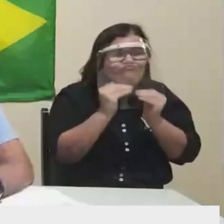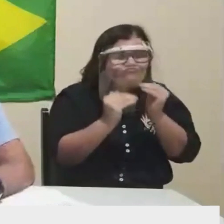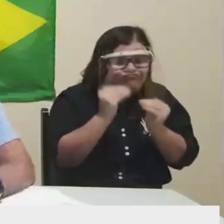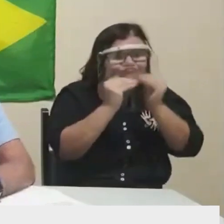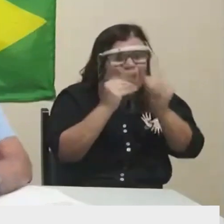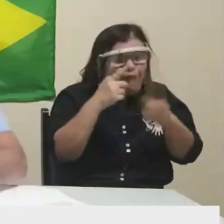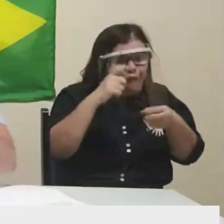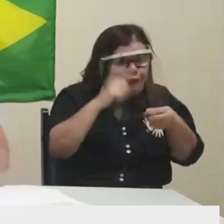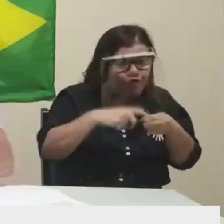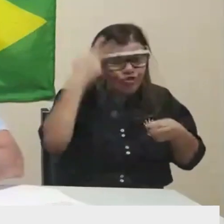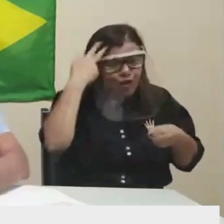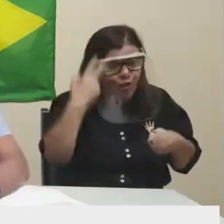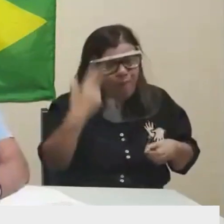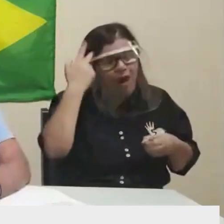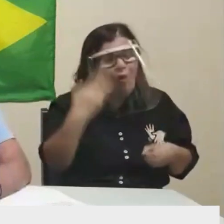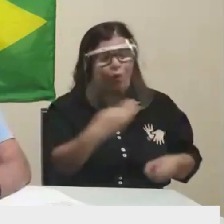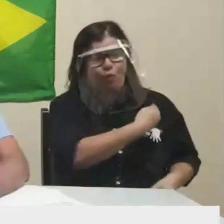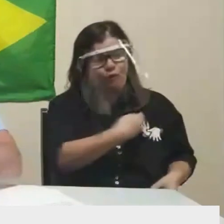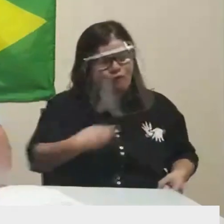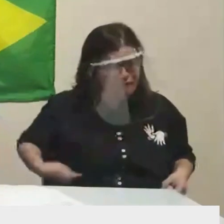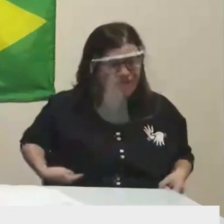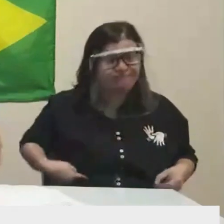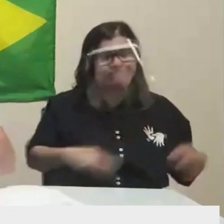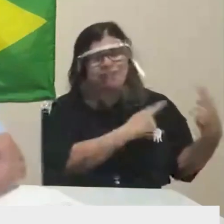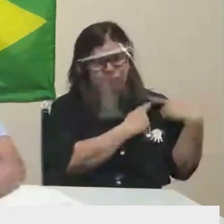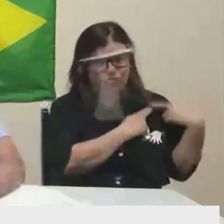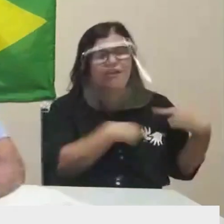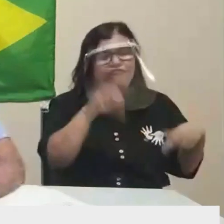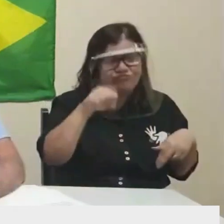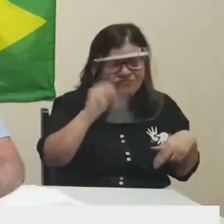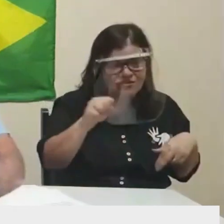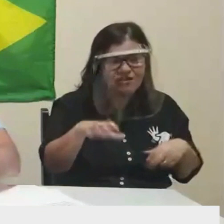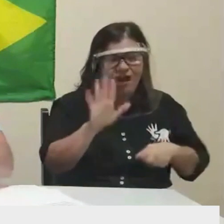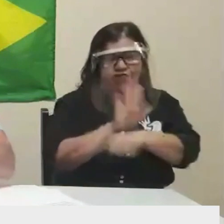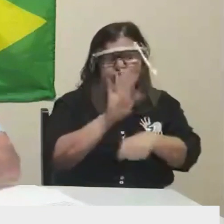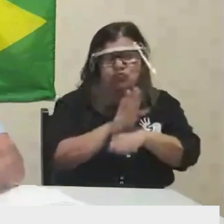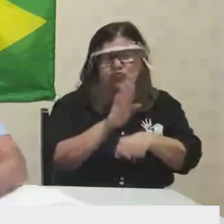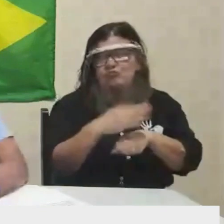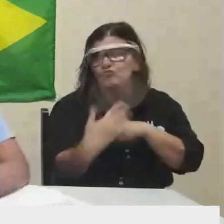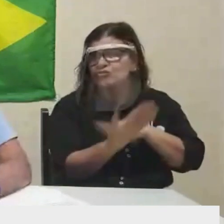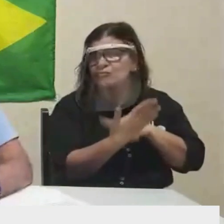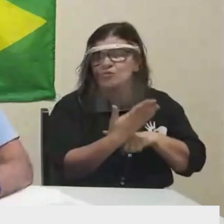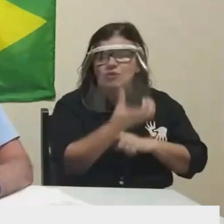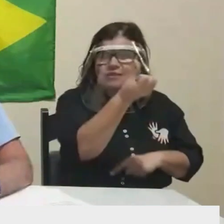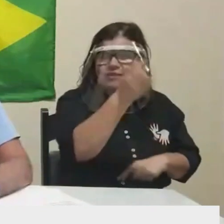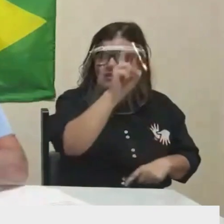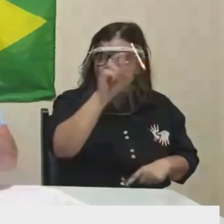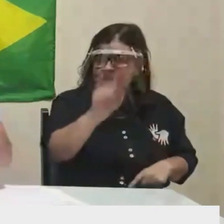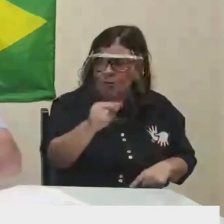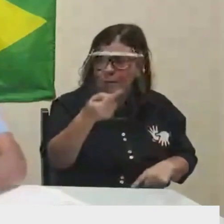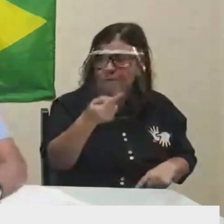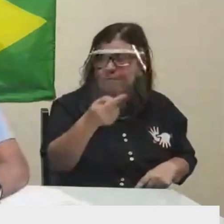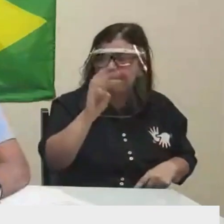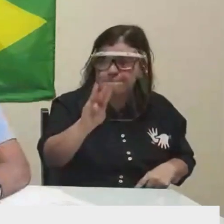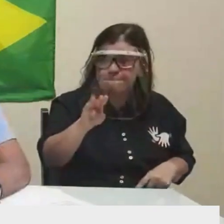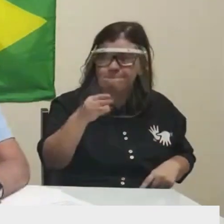volte à normalidade. O governo fez sua parte, nós queremos dar um auxílio emergencial, 65 milhões de pessoas foram